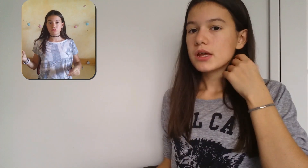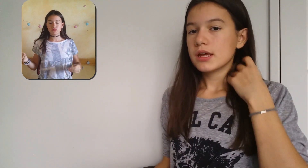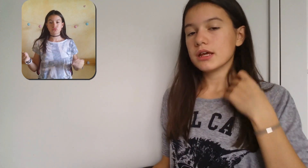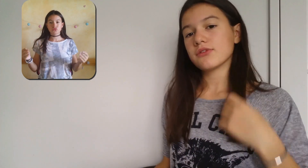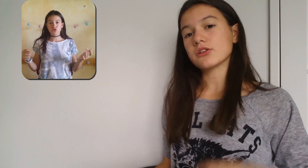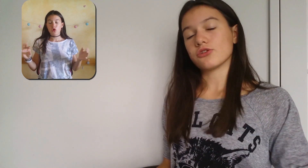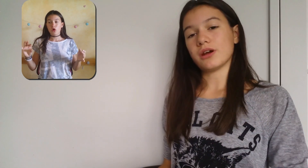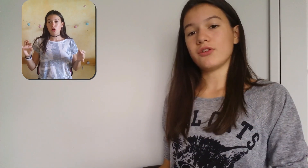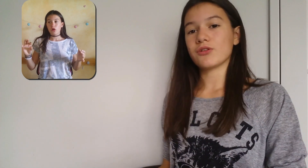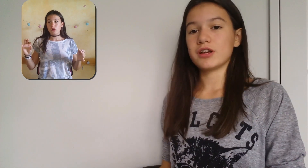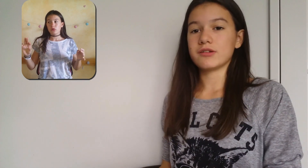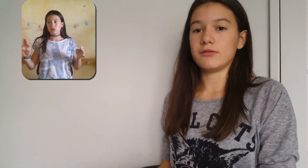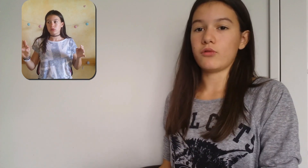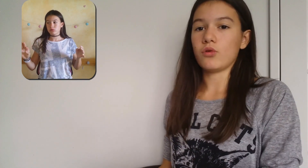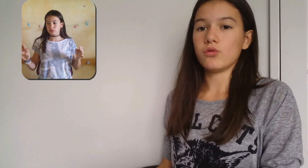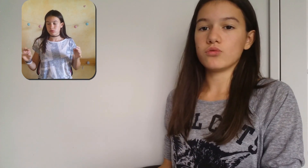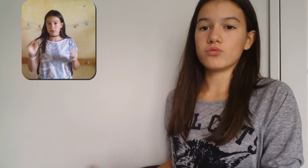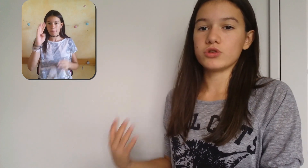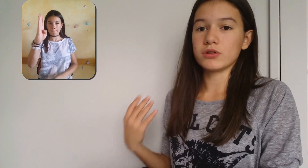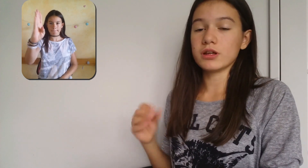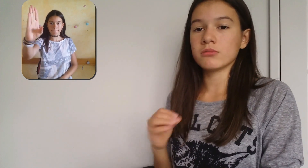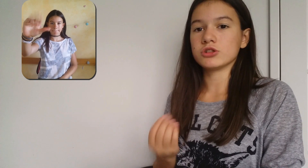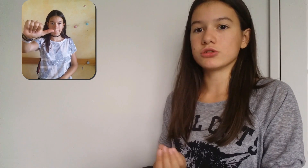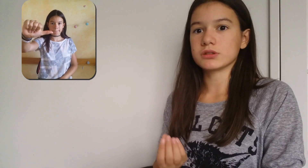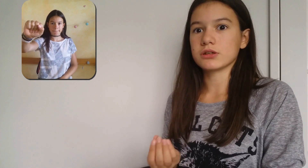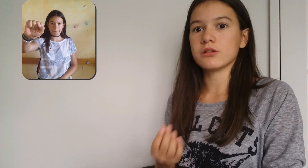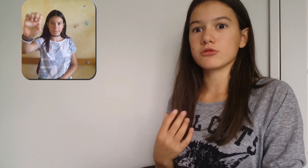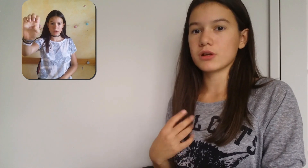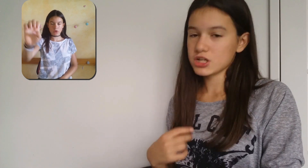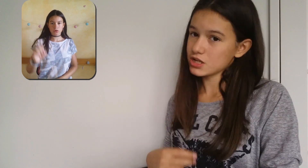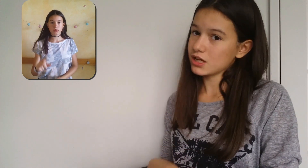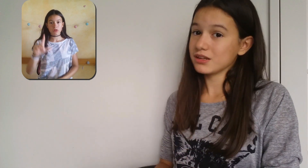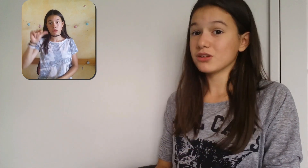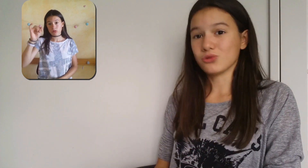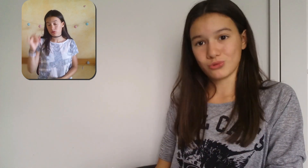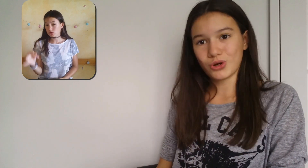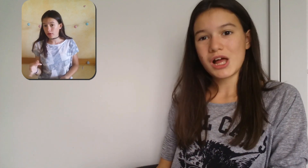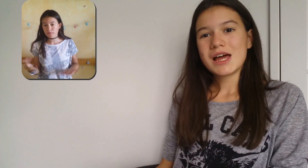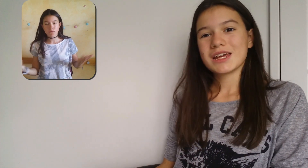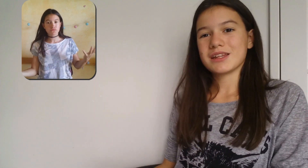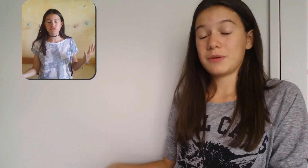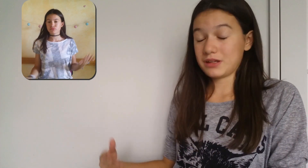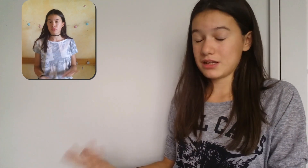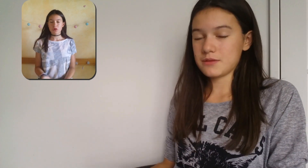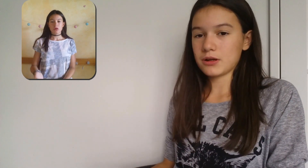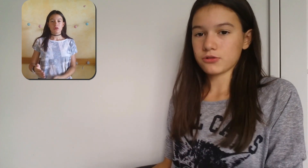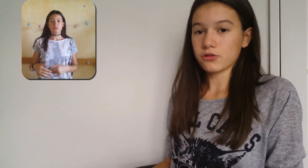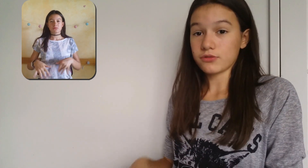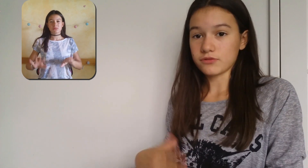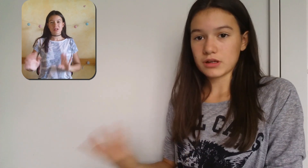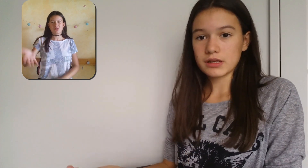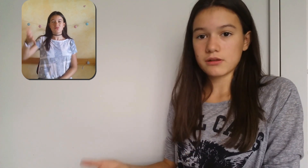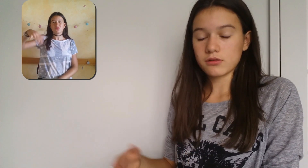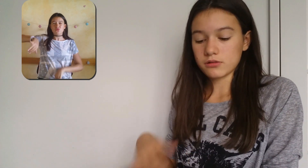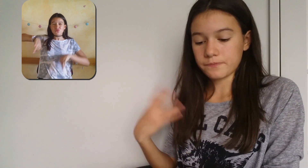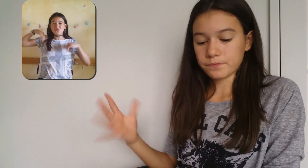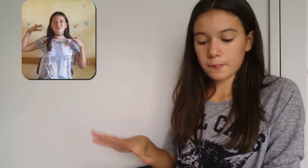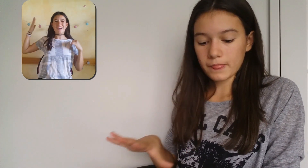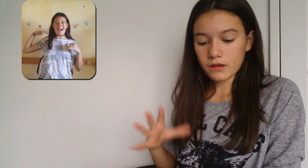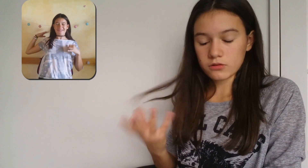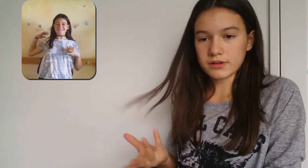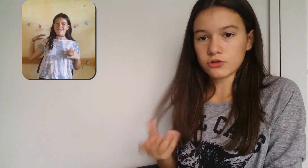signes. Et en fait quand je suis arrivée au collège, j'ai une énorme chance, c'est que dans mon collège il y a des sourds et des malentendants, enfin voilà, il y